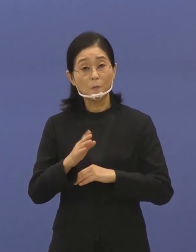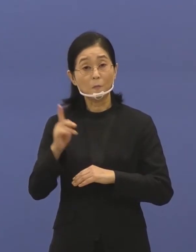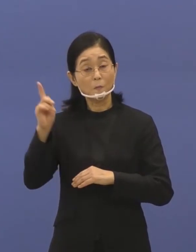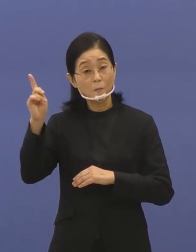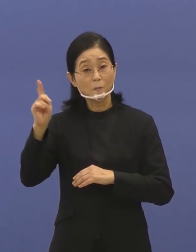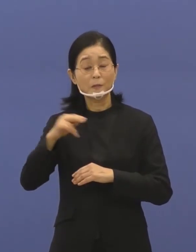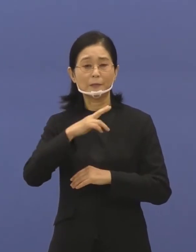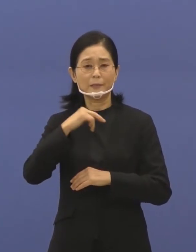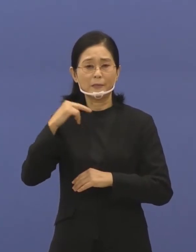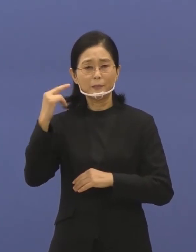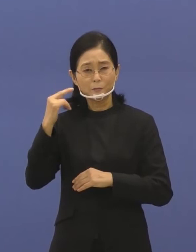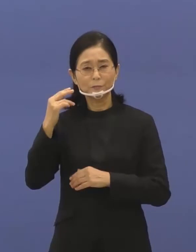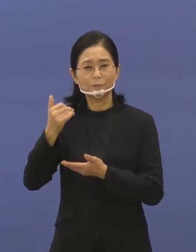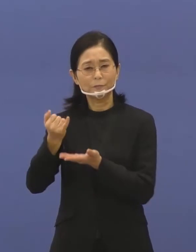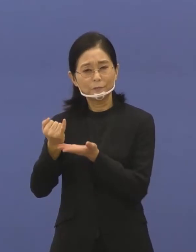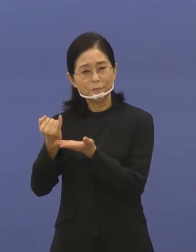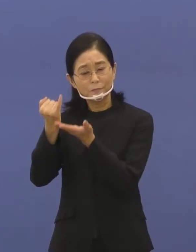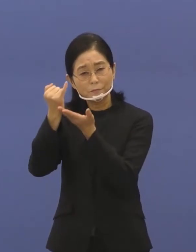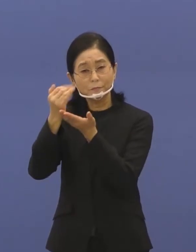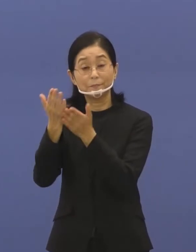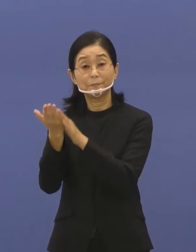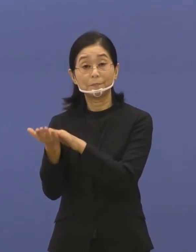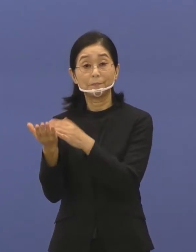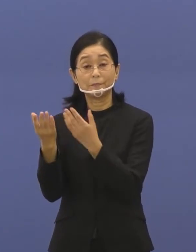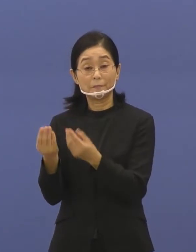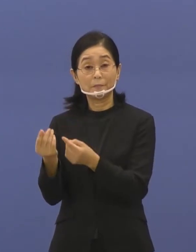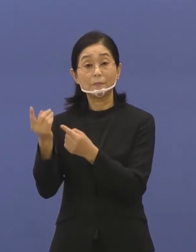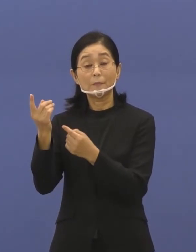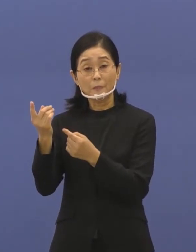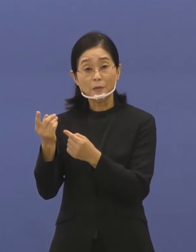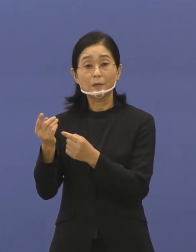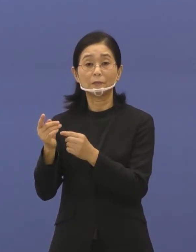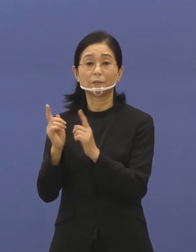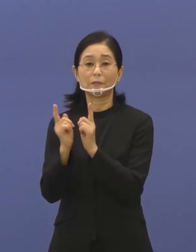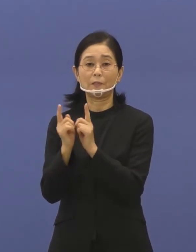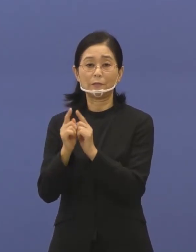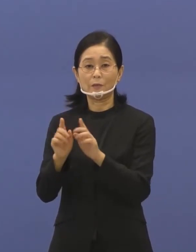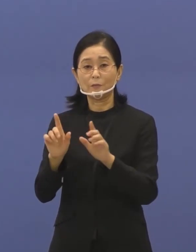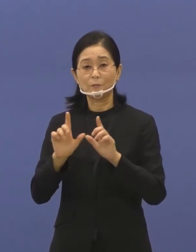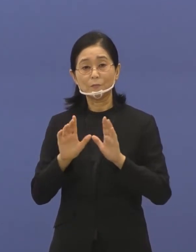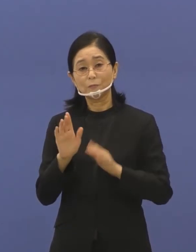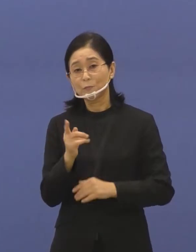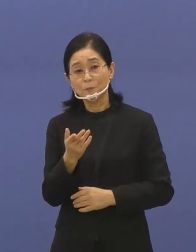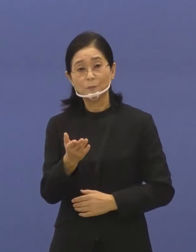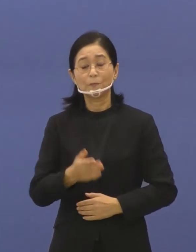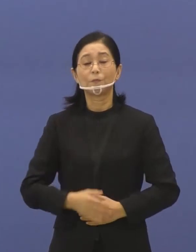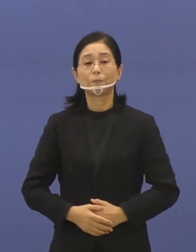ス女王がお亡くなりになりました。まずその件の受け止めをいただいてよろしいでしょうか。 はい。